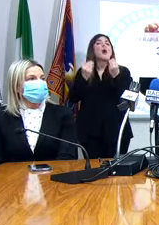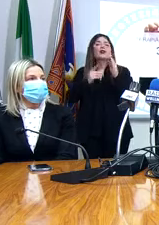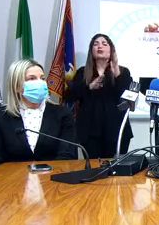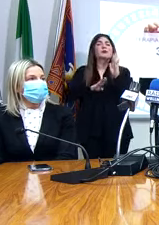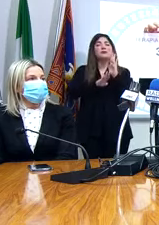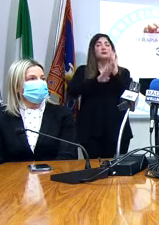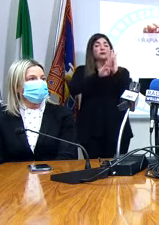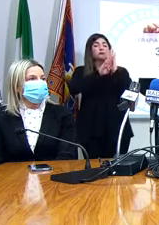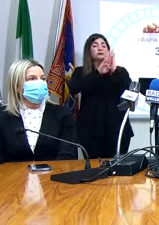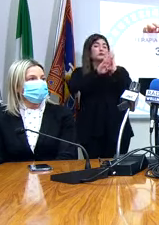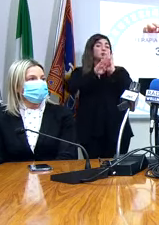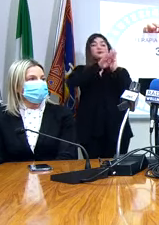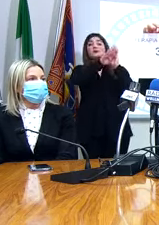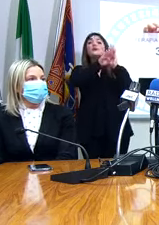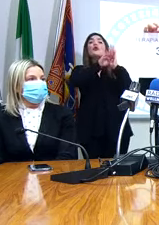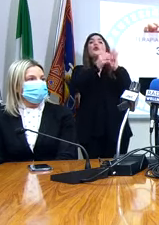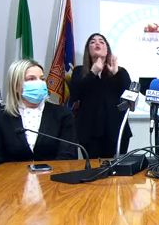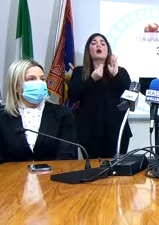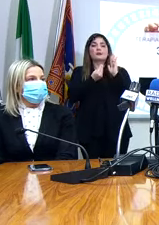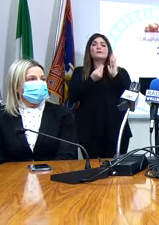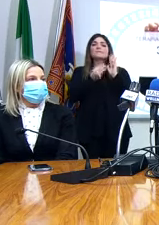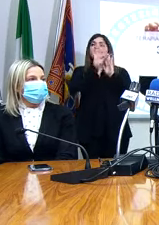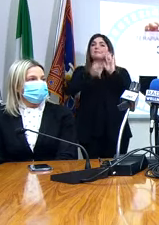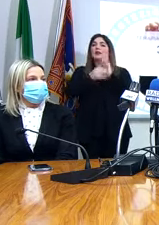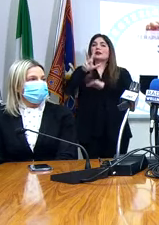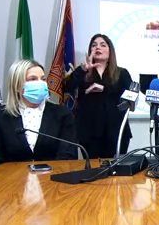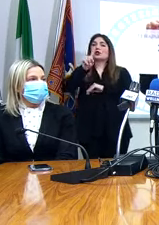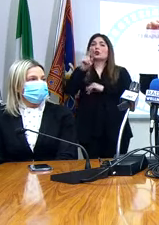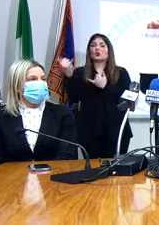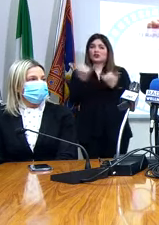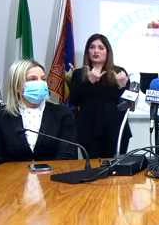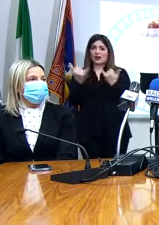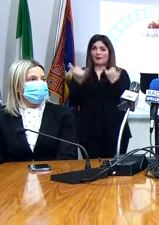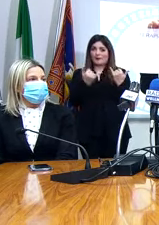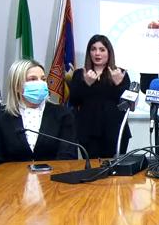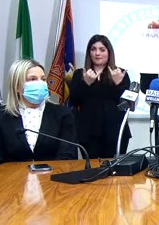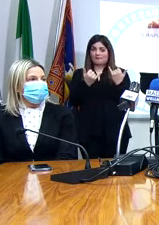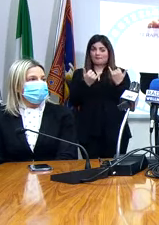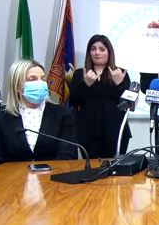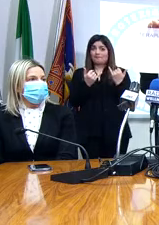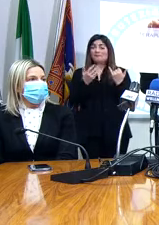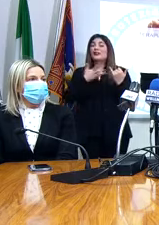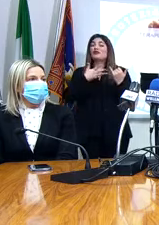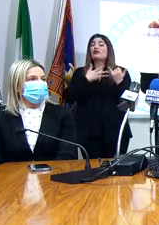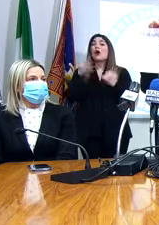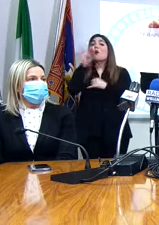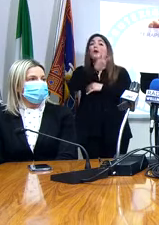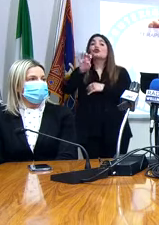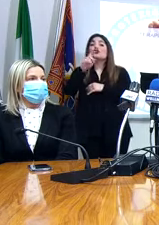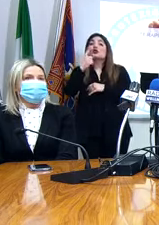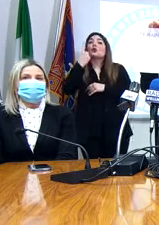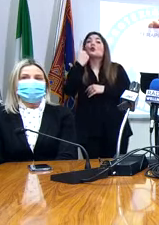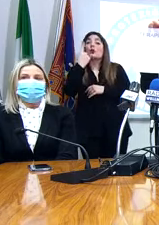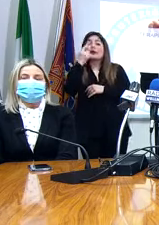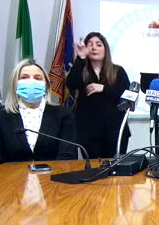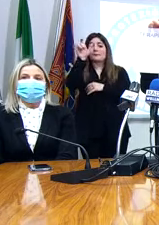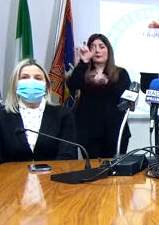perché ormai tutte le date importanti si caratterizzano per il Covid, con 401 persone in terapia